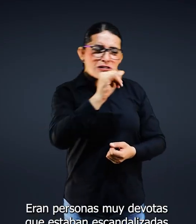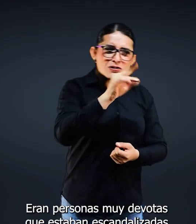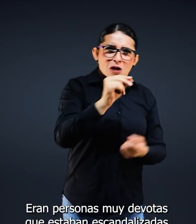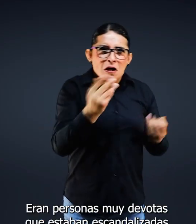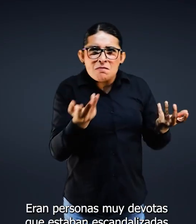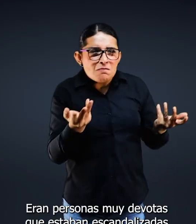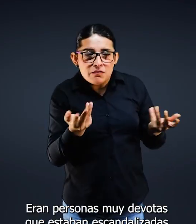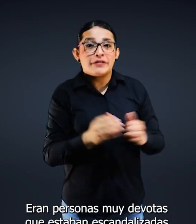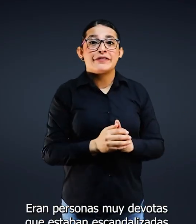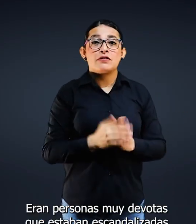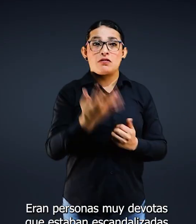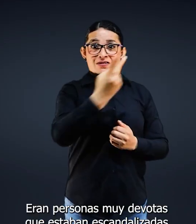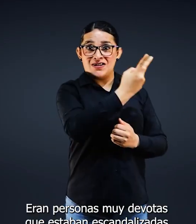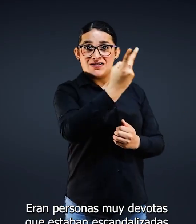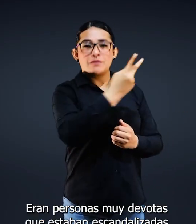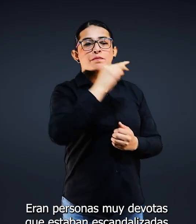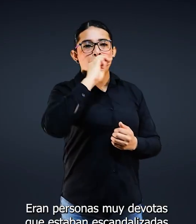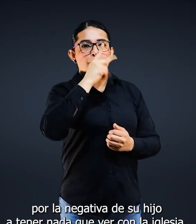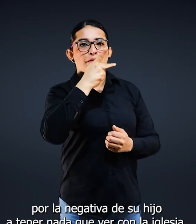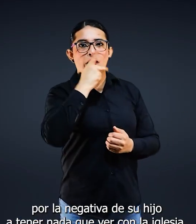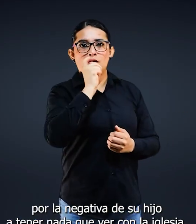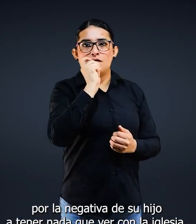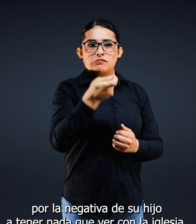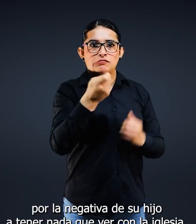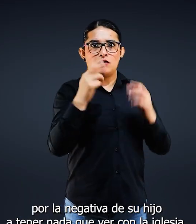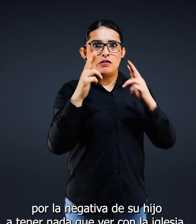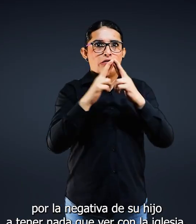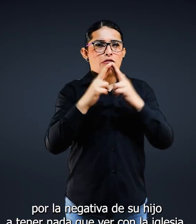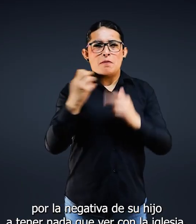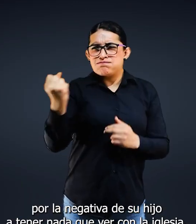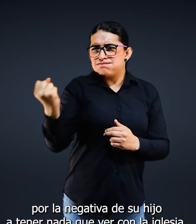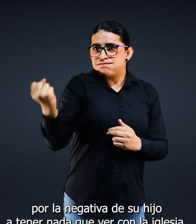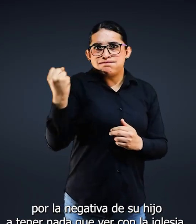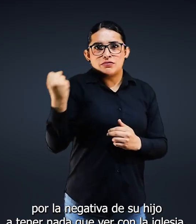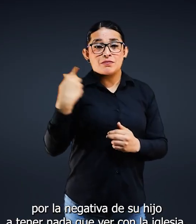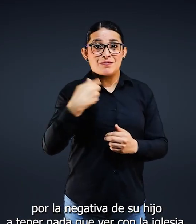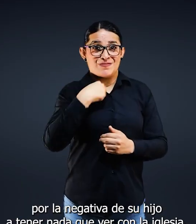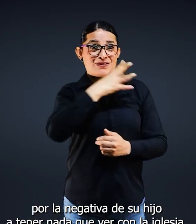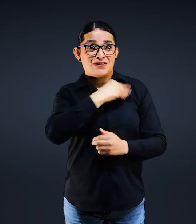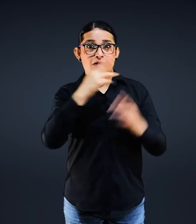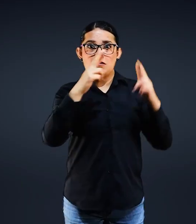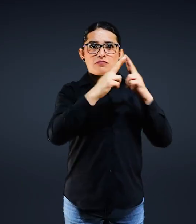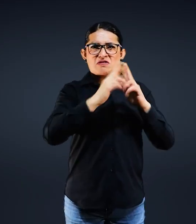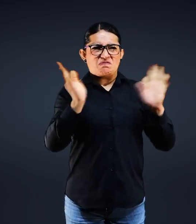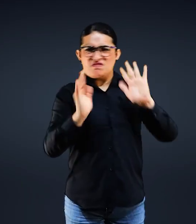Eran personas muy devotas que estaban escandalizadas por la negativa de su hijo a tener nada que ver con la iglesia.